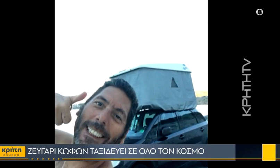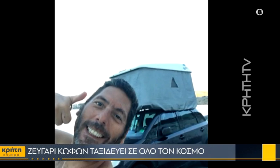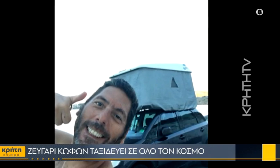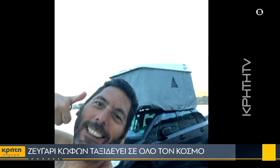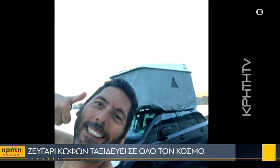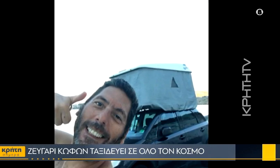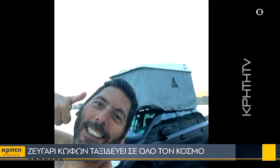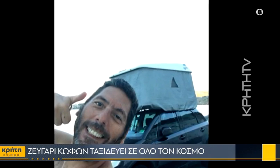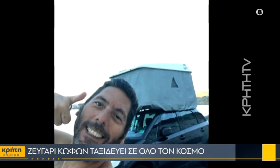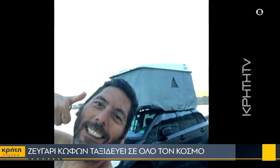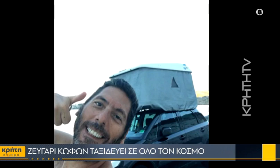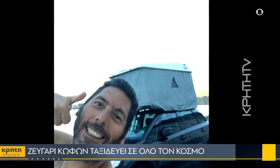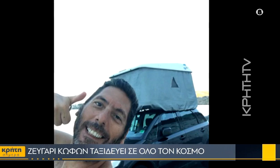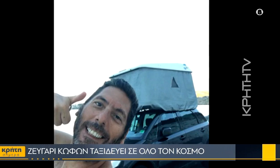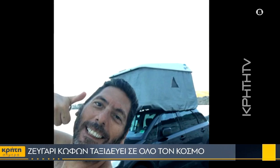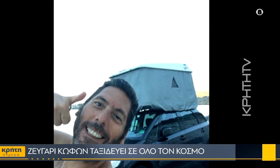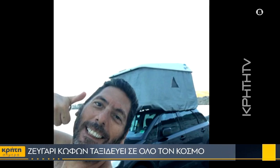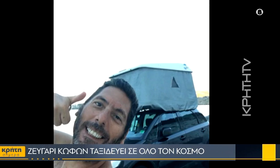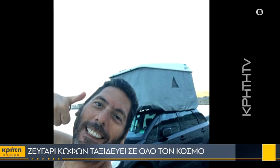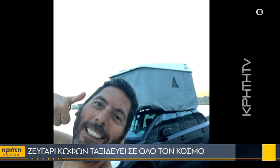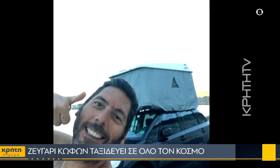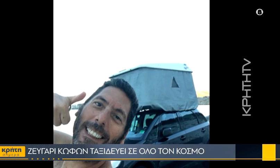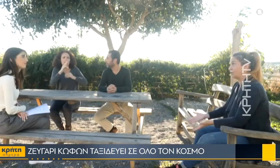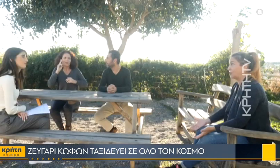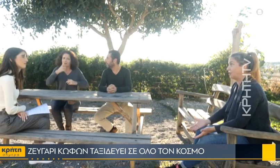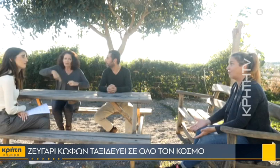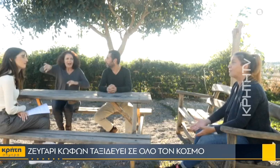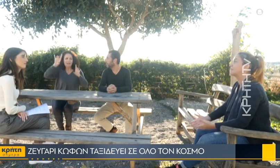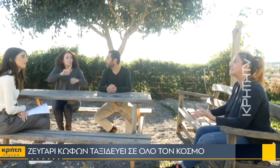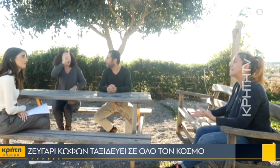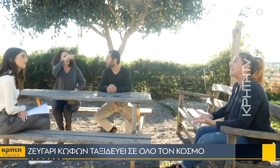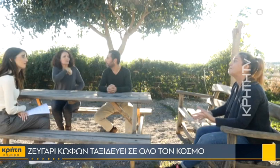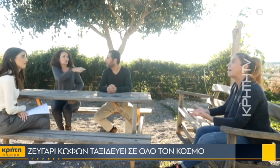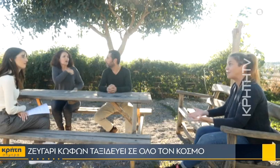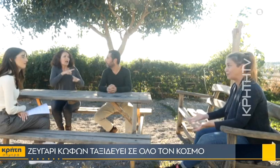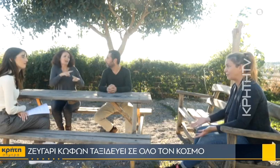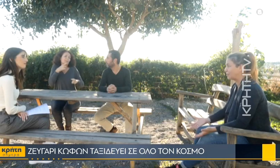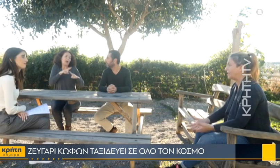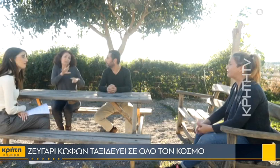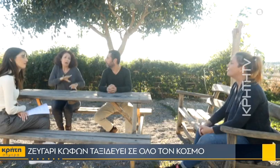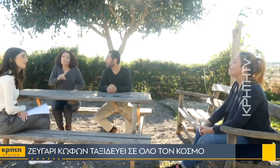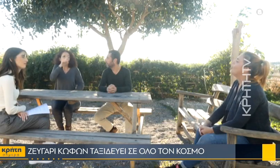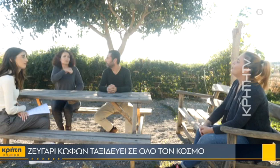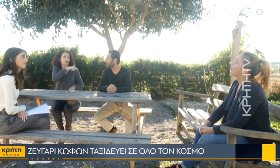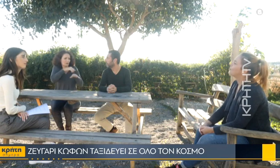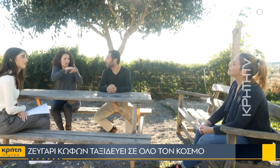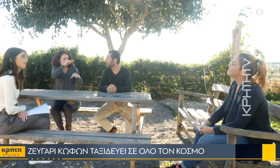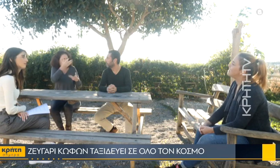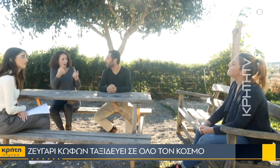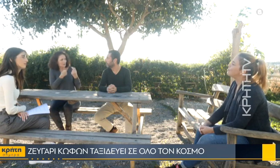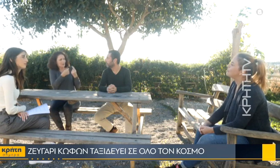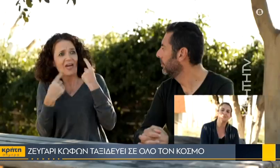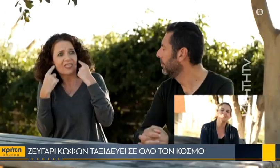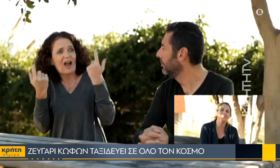είναι πολύ διαφορετικοί πολιτισμοί, πολύ διαφορετικός κόσμος από αυτό. Κοιμόμασταν στο αυτοκίνητό μας, με σκηνή πάνω από το αυτοκίνητο.